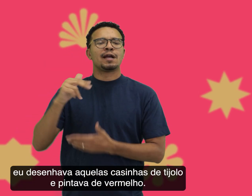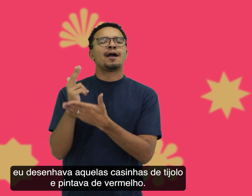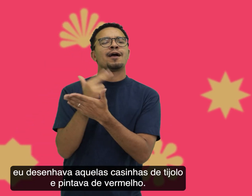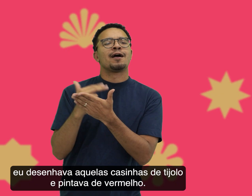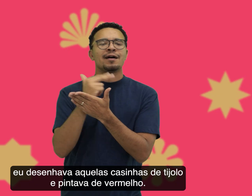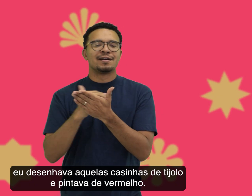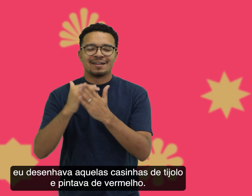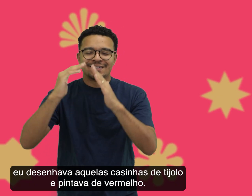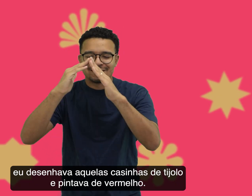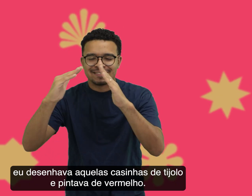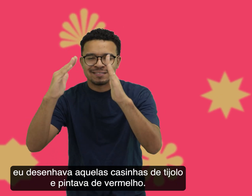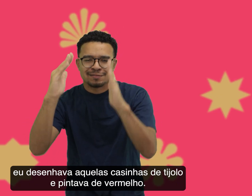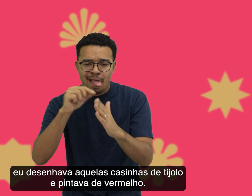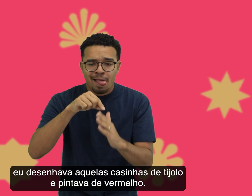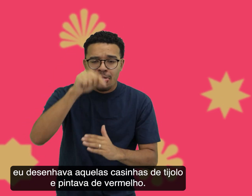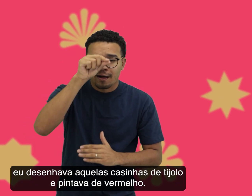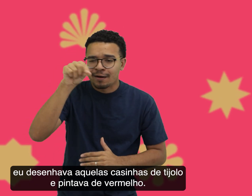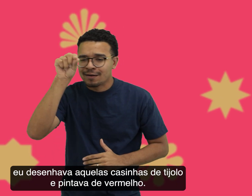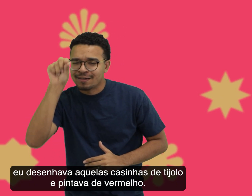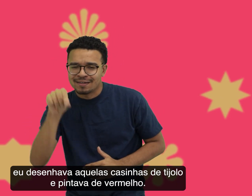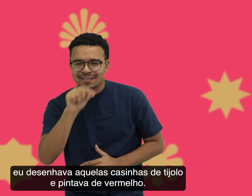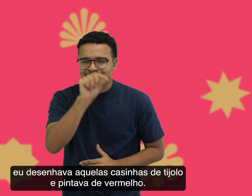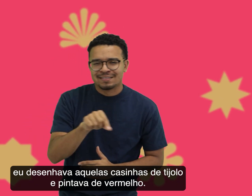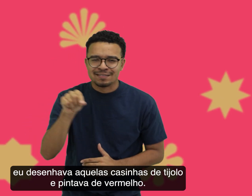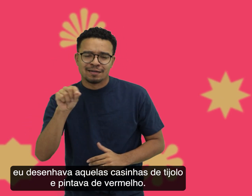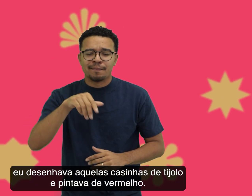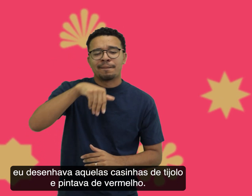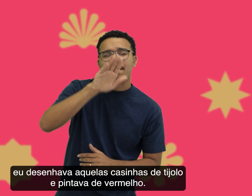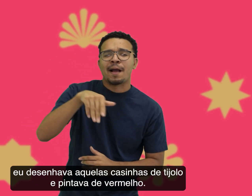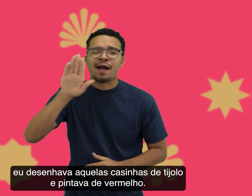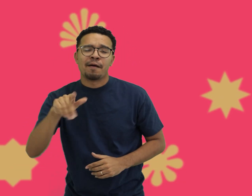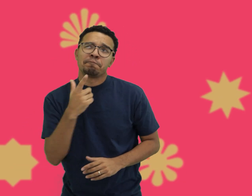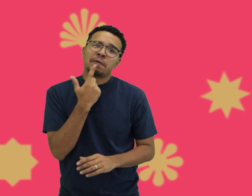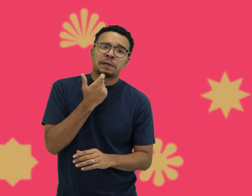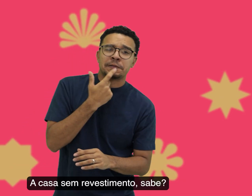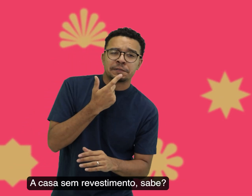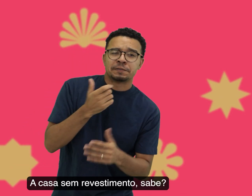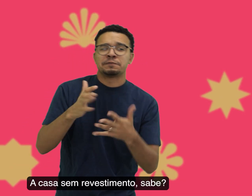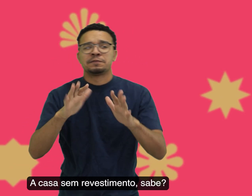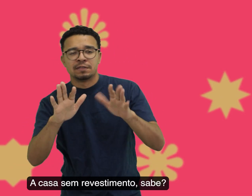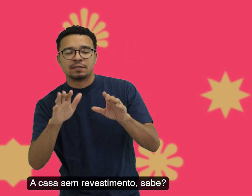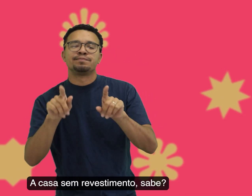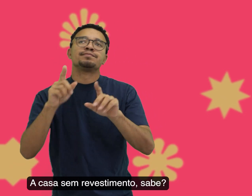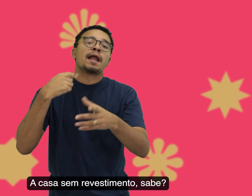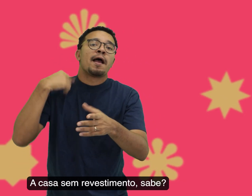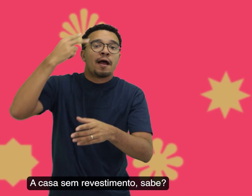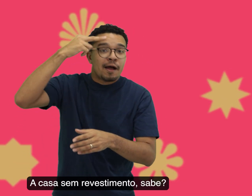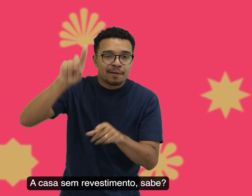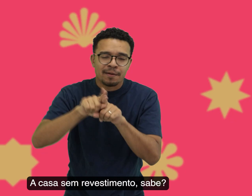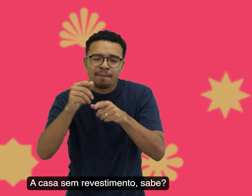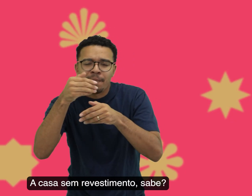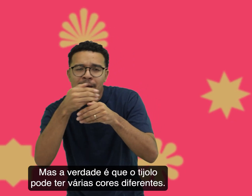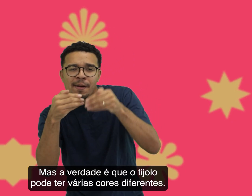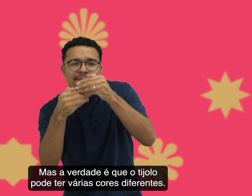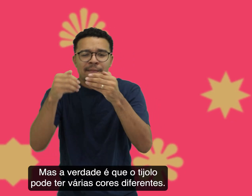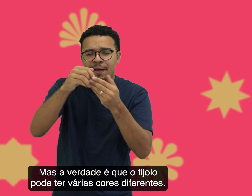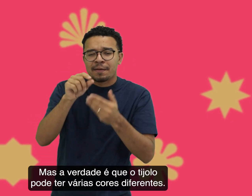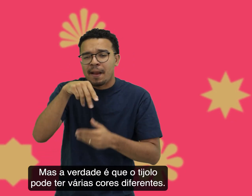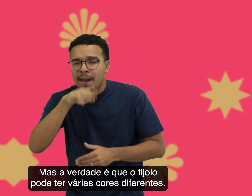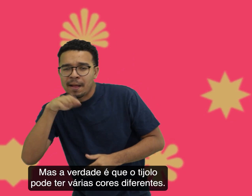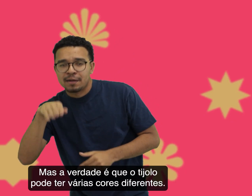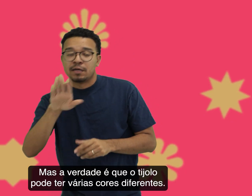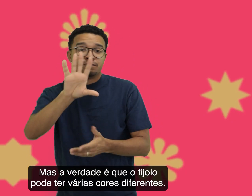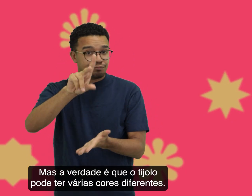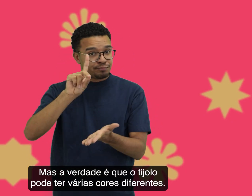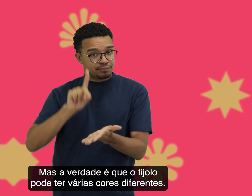Quando eu era criança, eu desenhava aquelas casinhas de tijolo e pintava de vermelho. A casa sem revestimento, sabe?